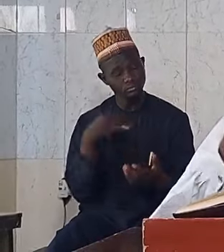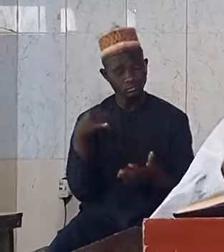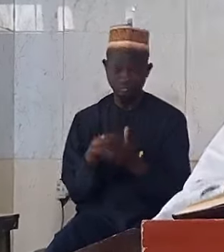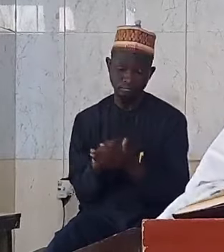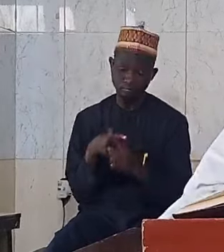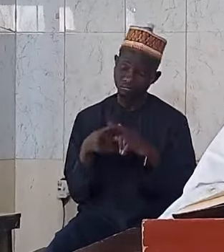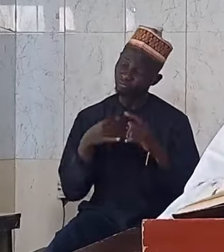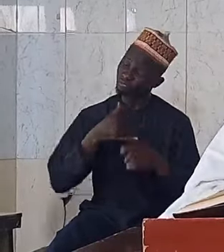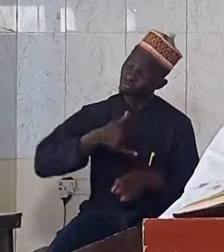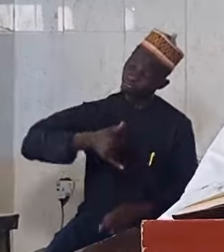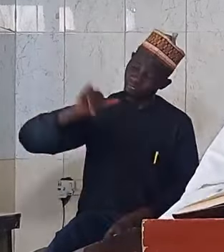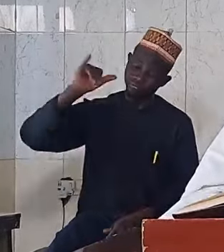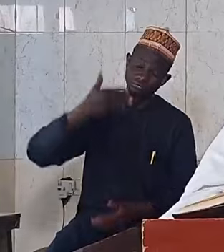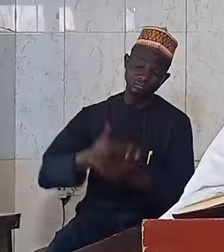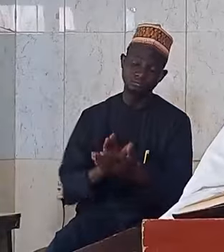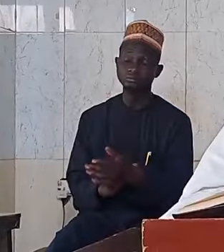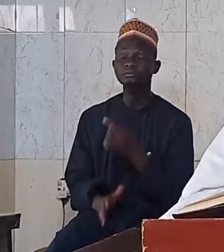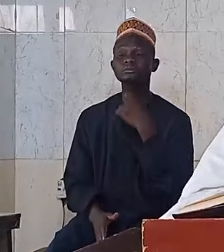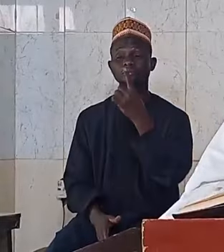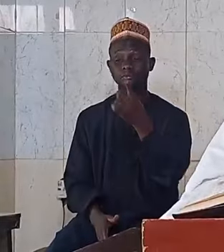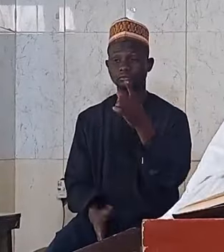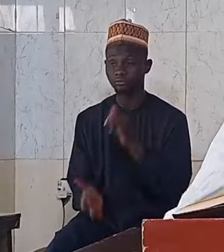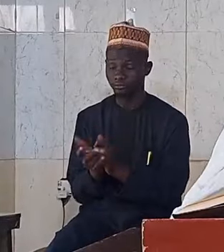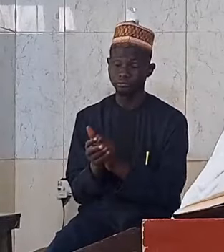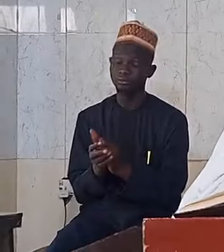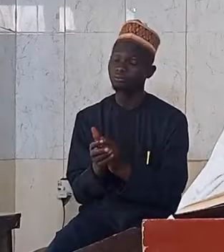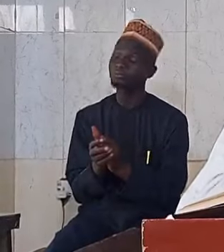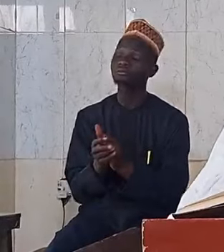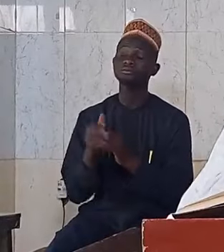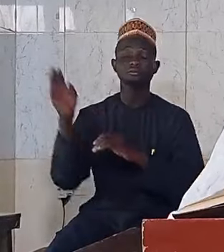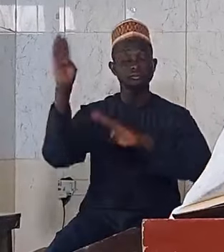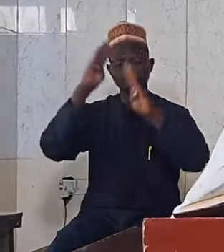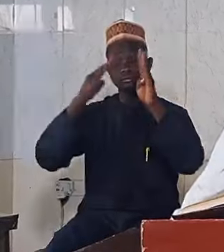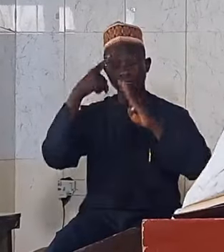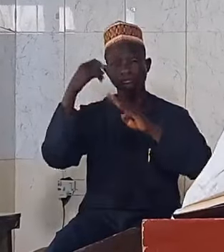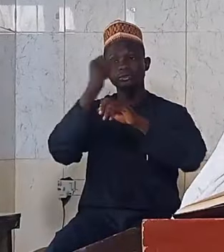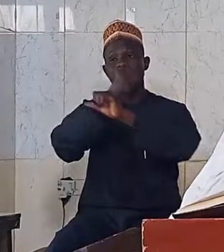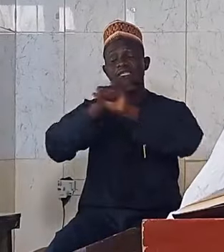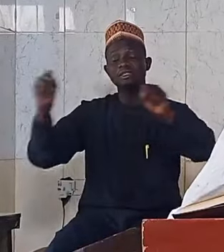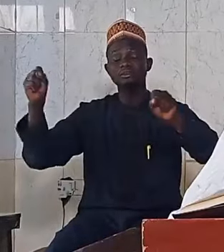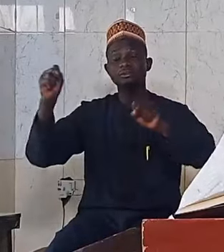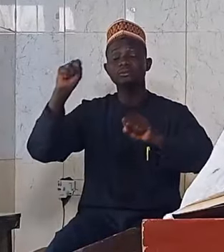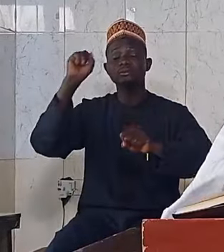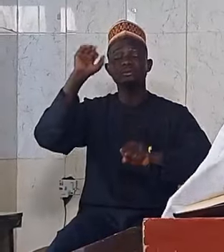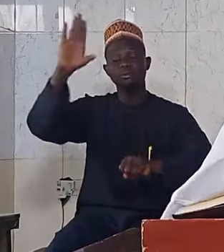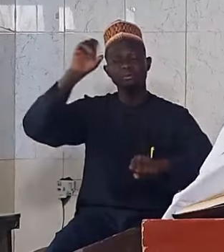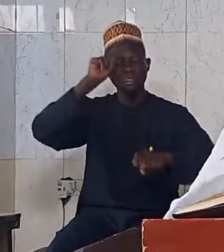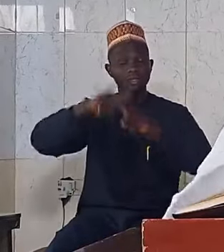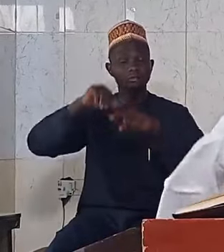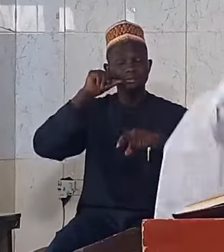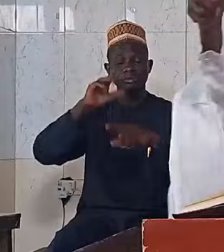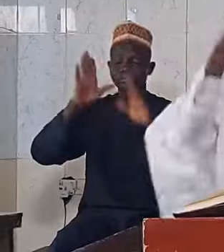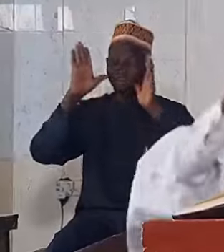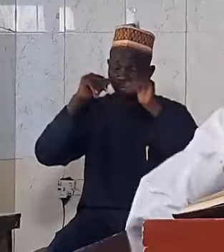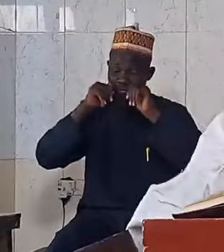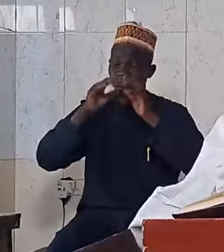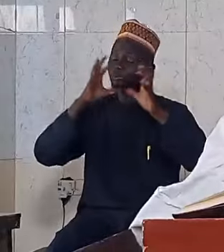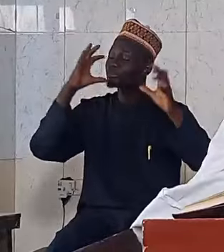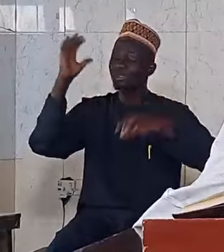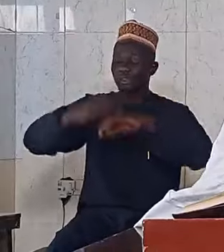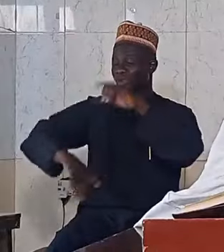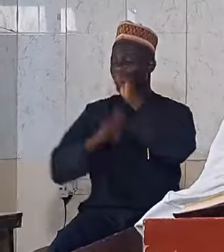to a nan malam yake nuna mana cewa yaƙin da za ka yi don ka tserar da ƴan uwanka muminai shi kuma ya fi wancan